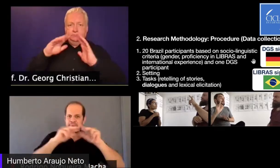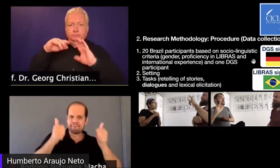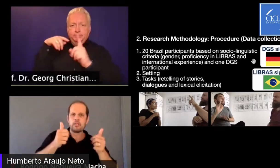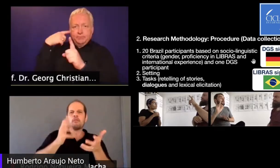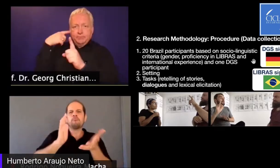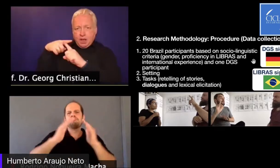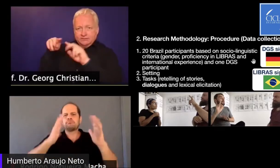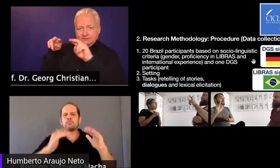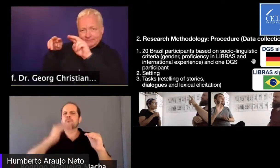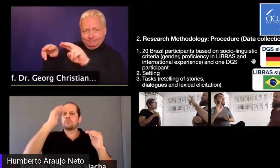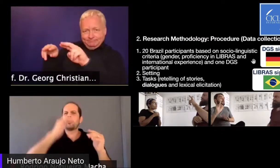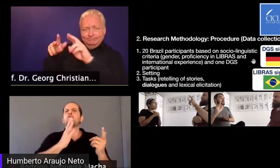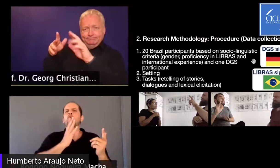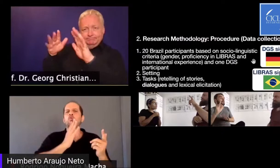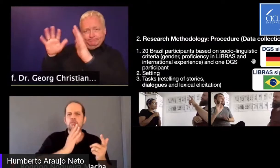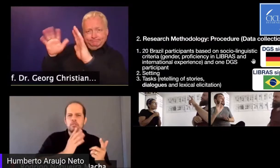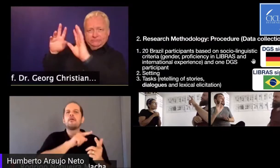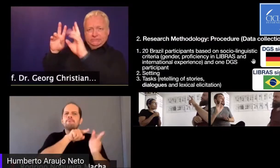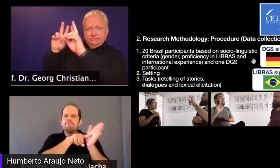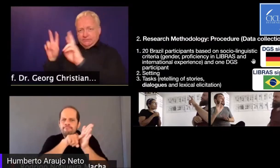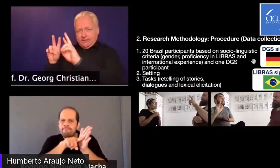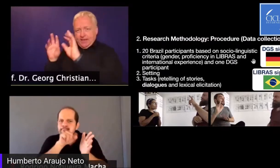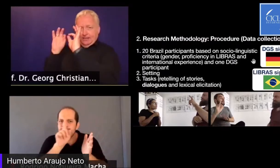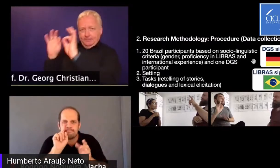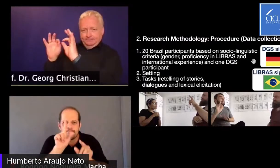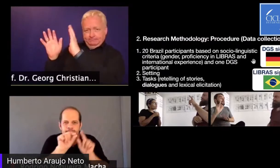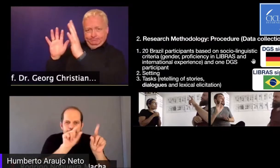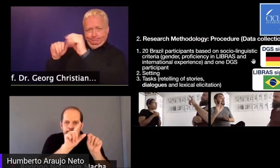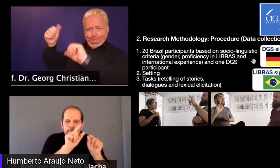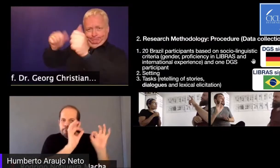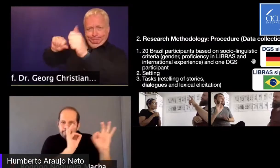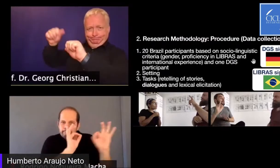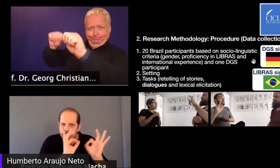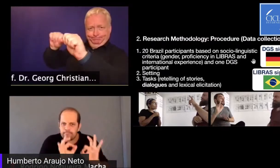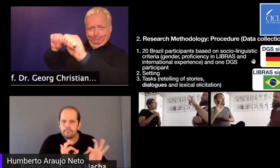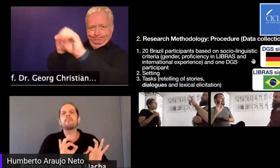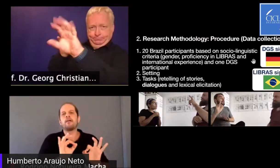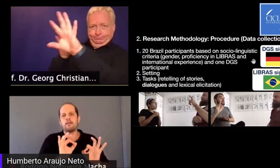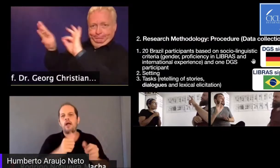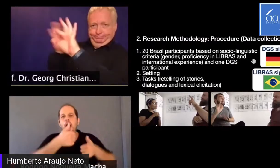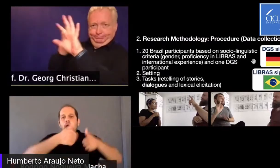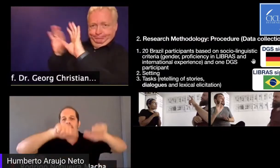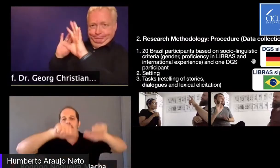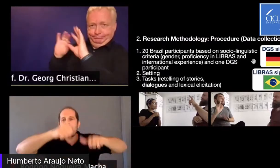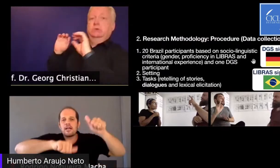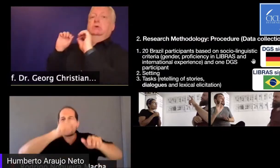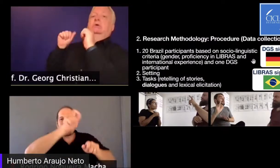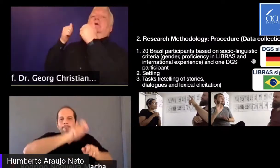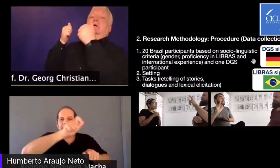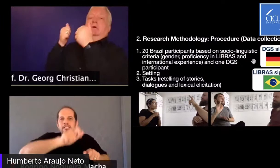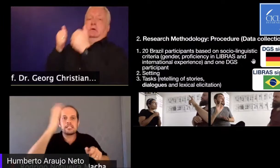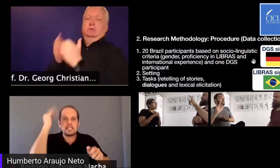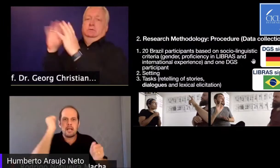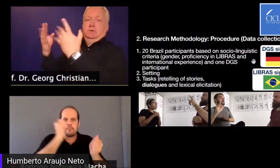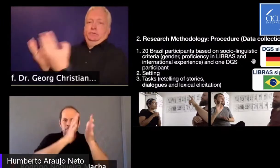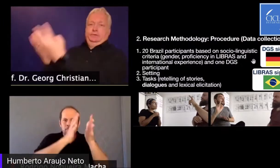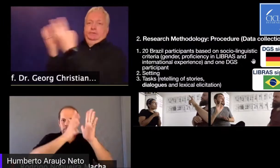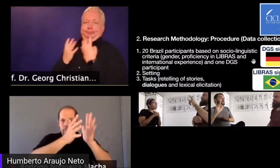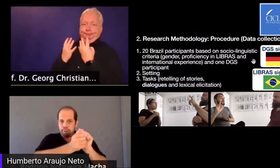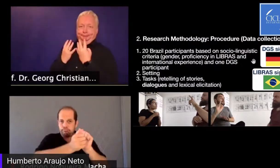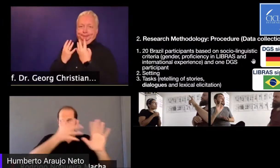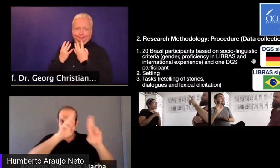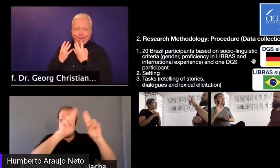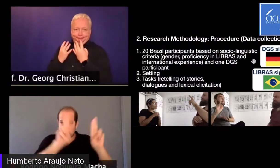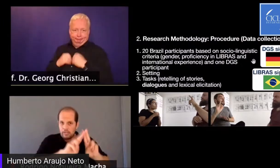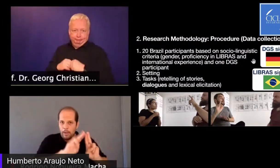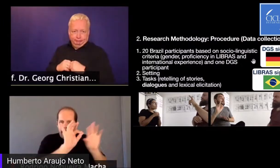E sabia também avaliar a fluência de cada um dos participantes, tanto no que diz respeito a Libras quanto na língua de sinais internacional.